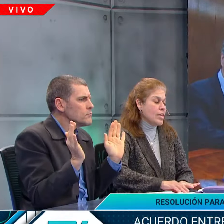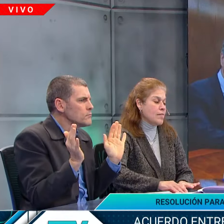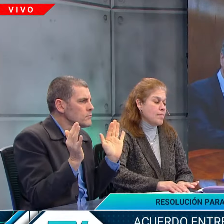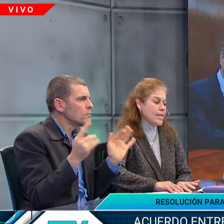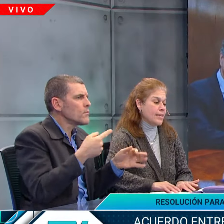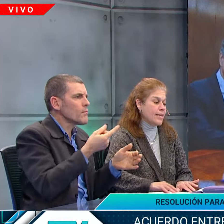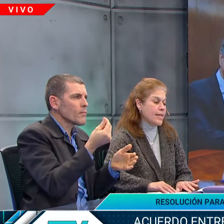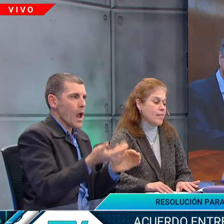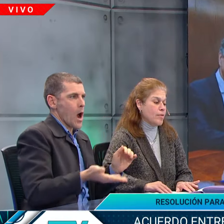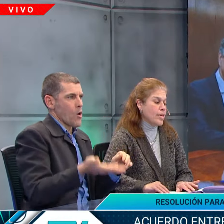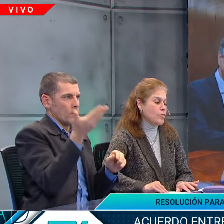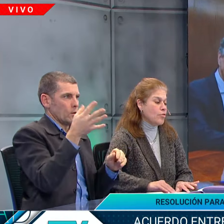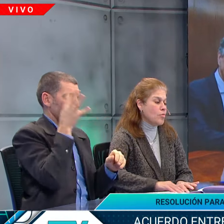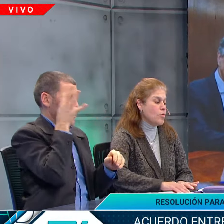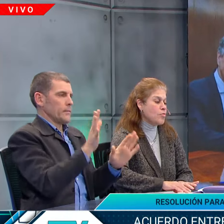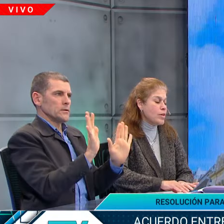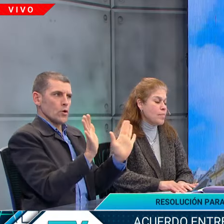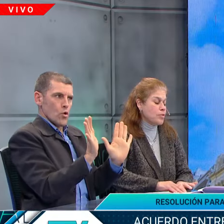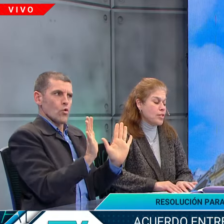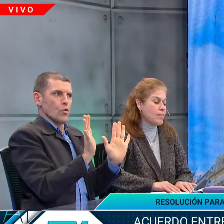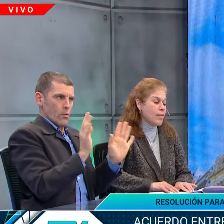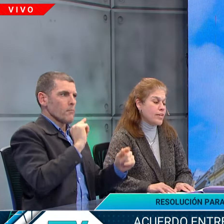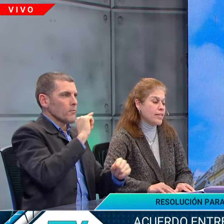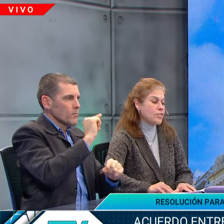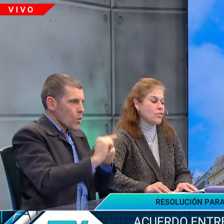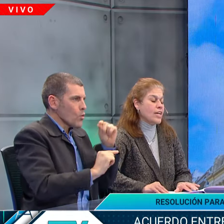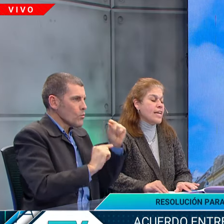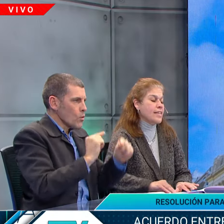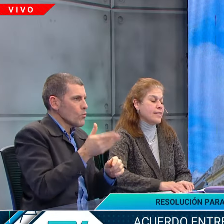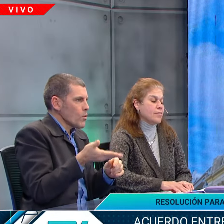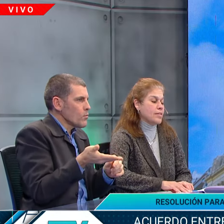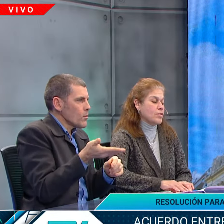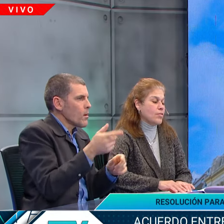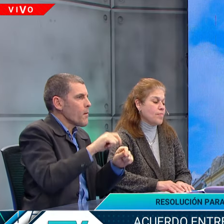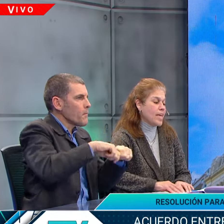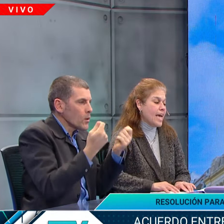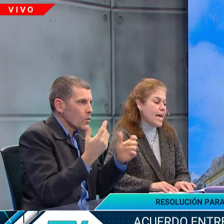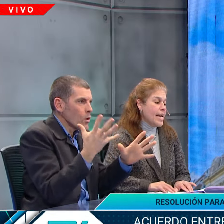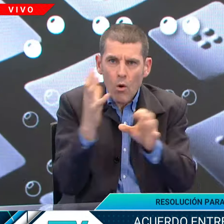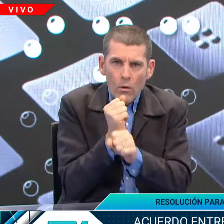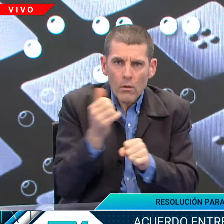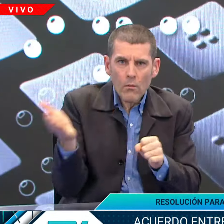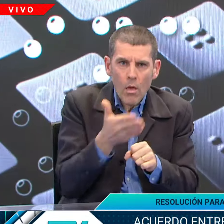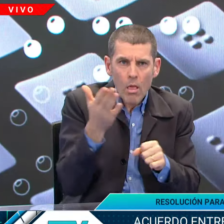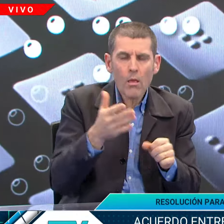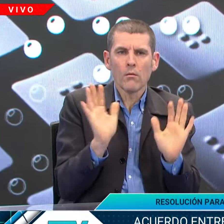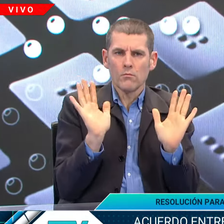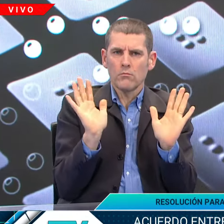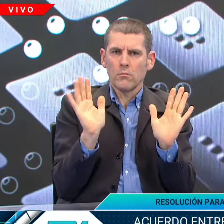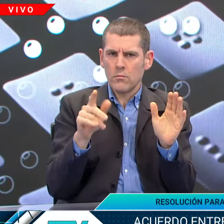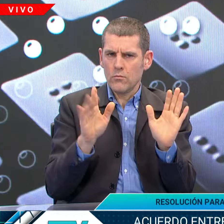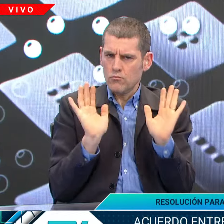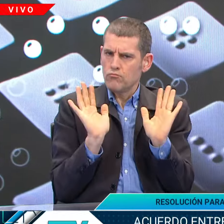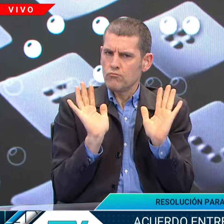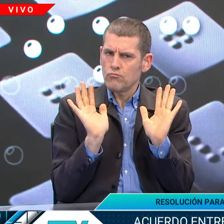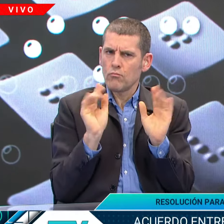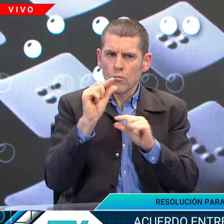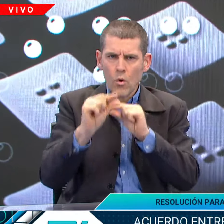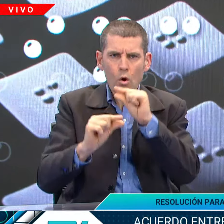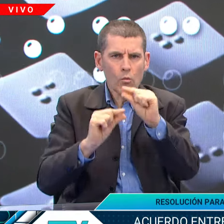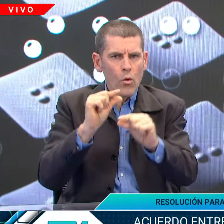aumento inminente en el boleto como una posible afectación en el servicio. El acuerdo que se encuentra en